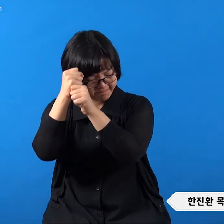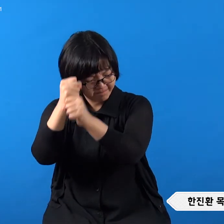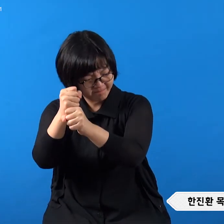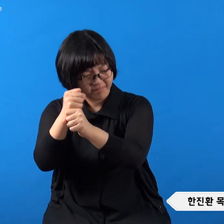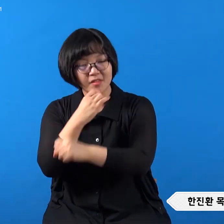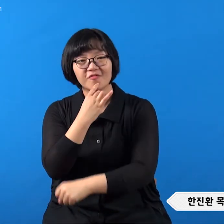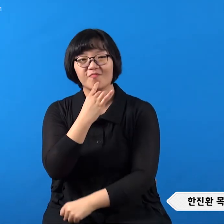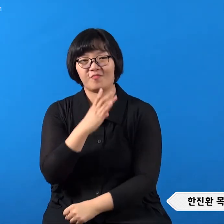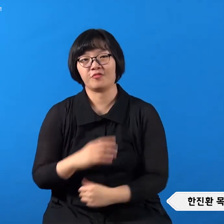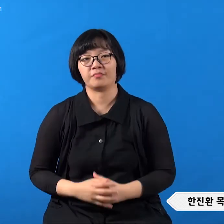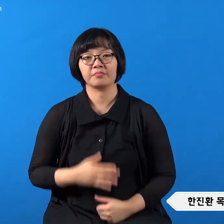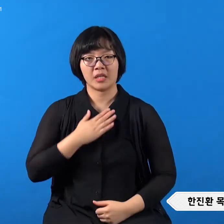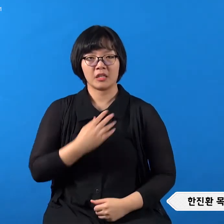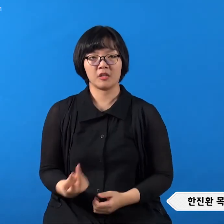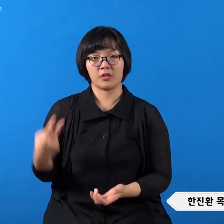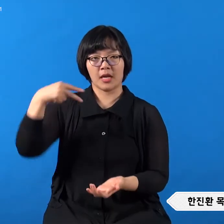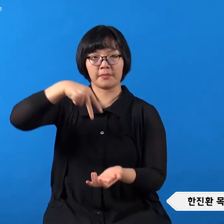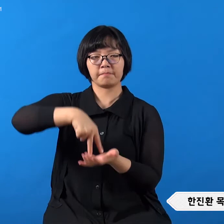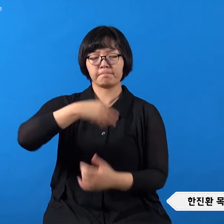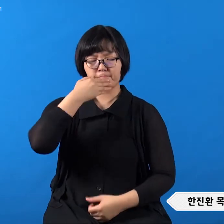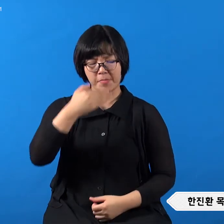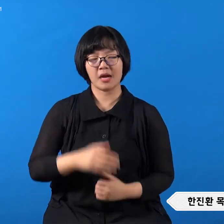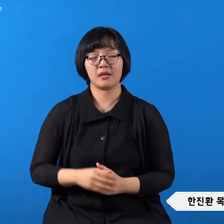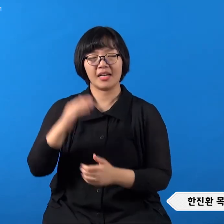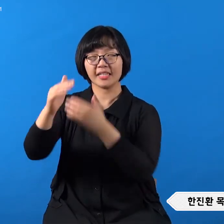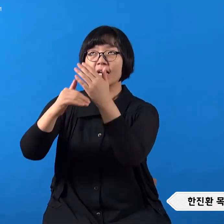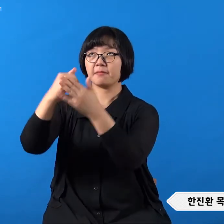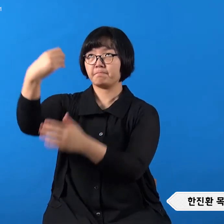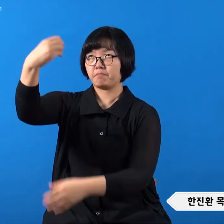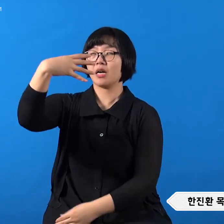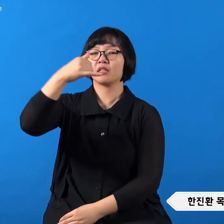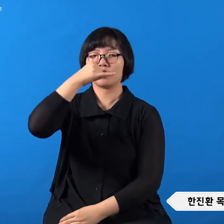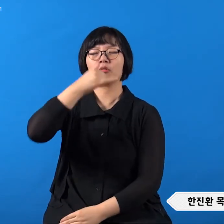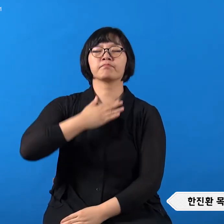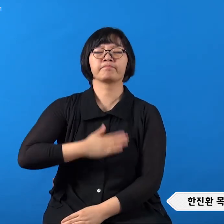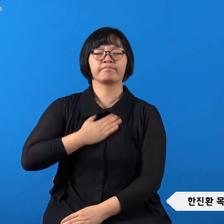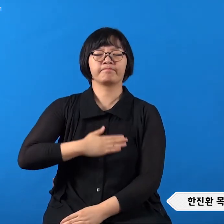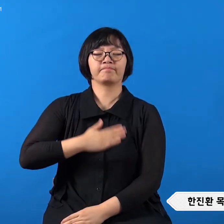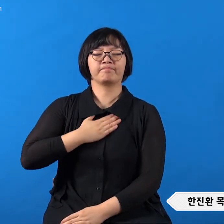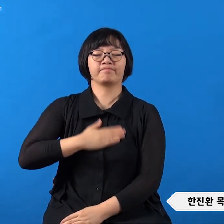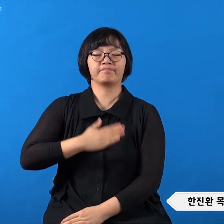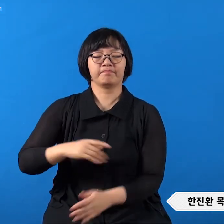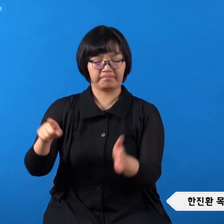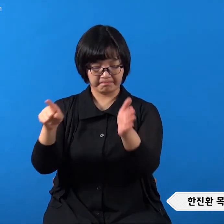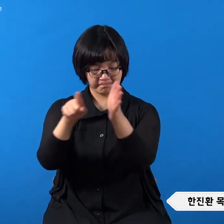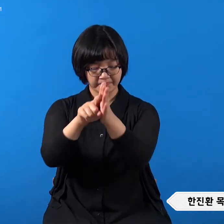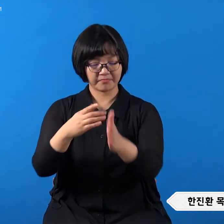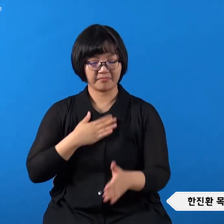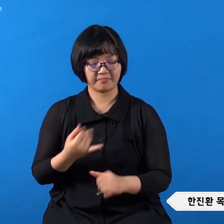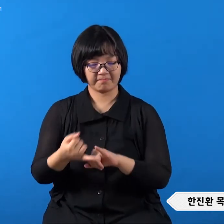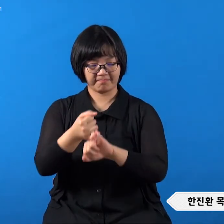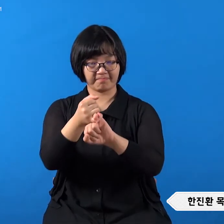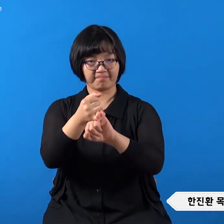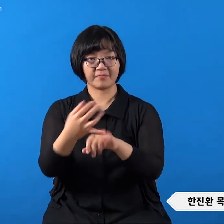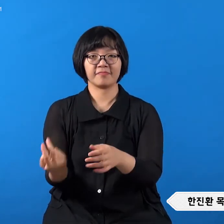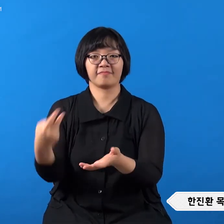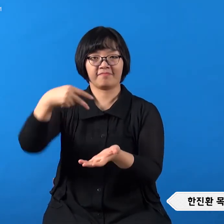맡겼습니다. 나는 일어난다. 하나님이 말씀하셨지 않느냐. 나는 반드시 일어난다.